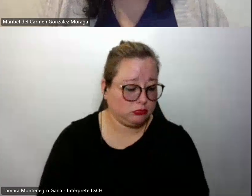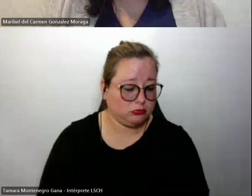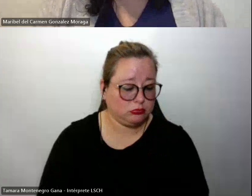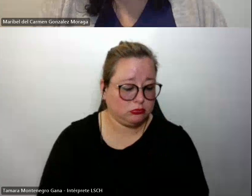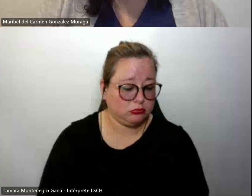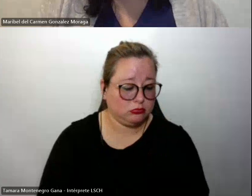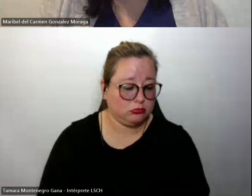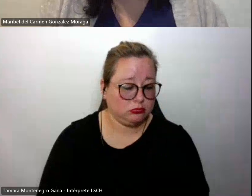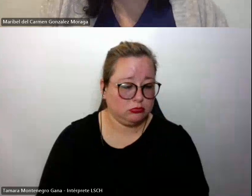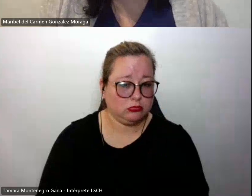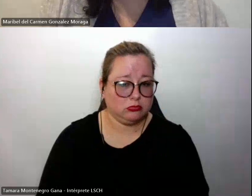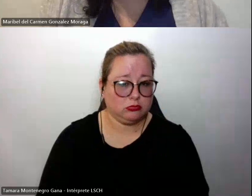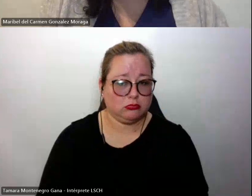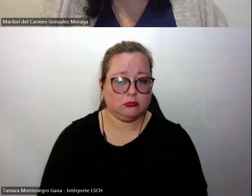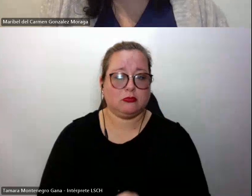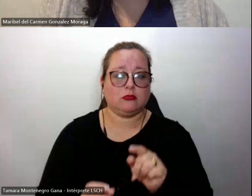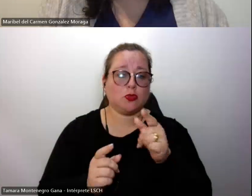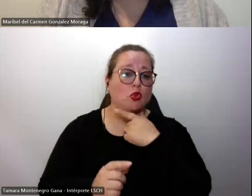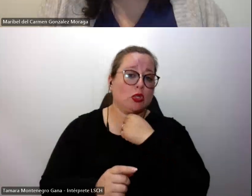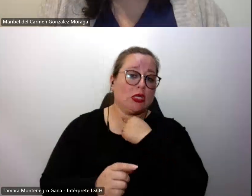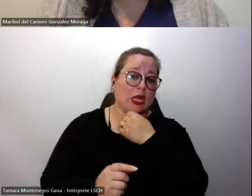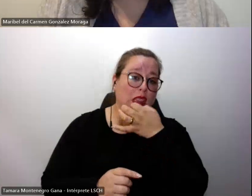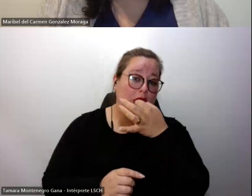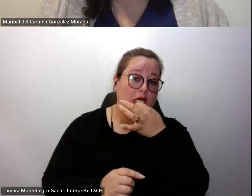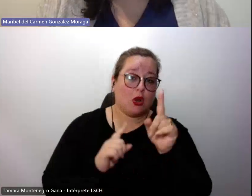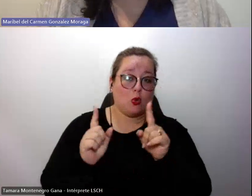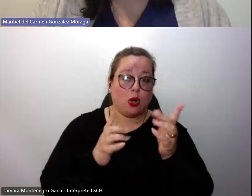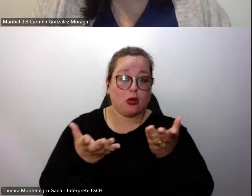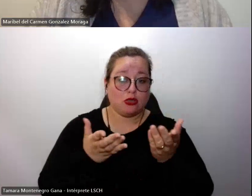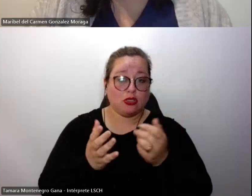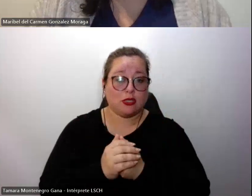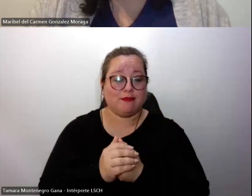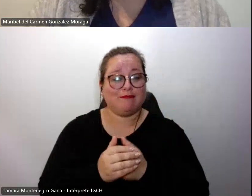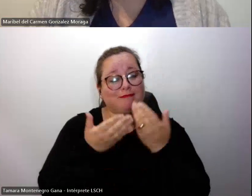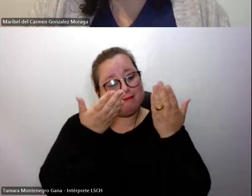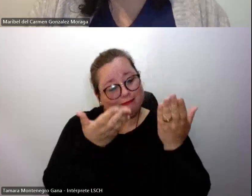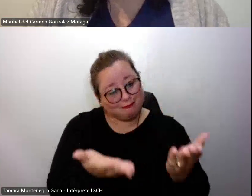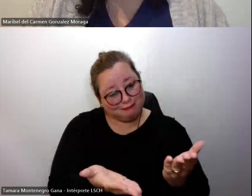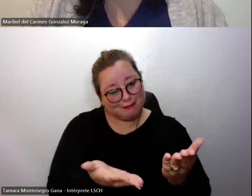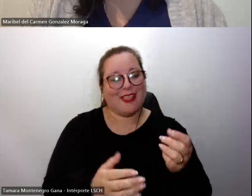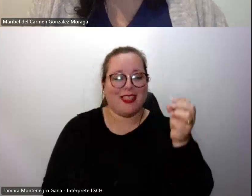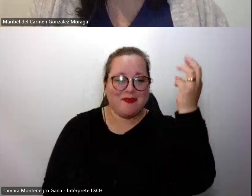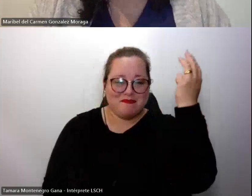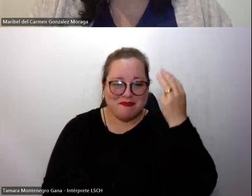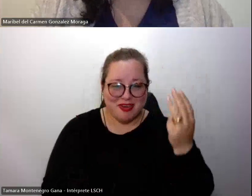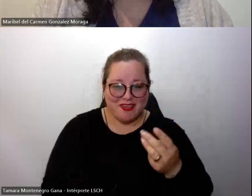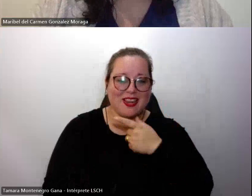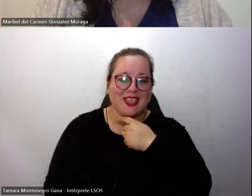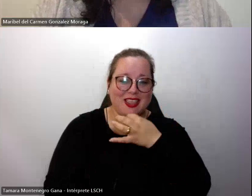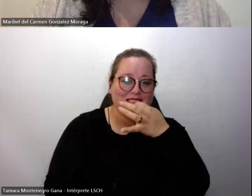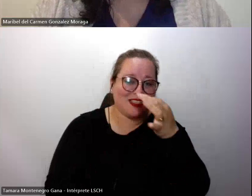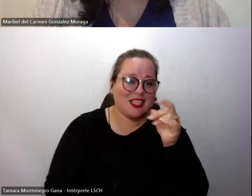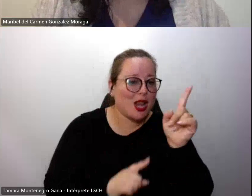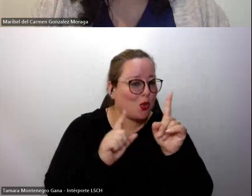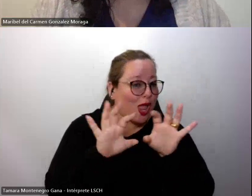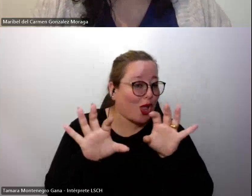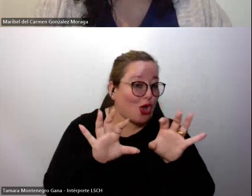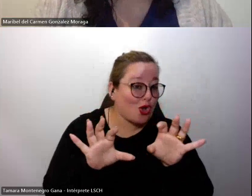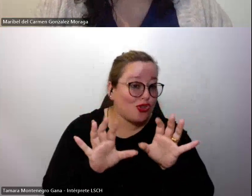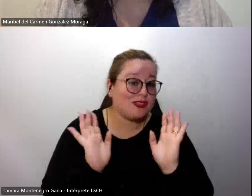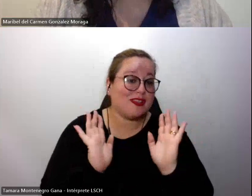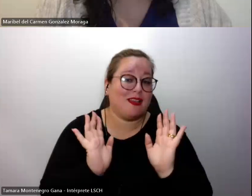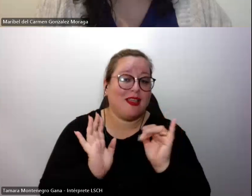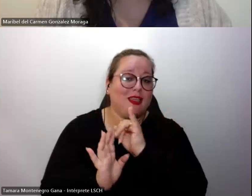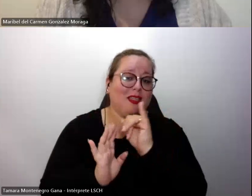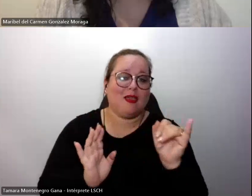quiere referirse todavía mientras alguna cosa. Te cedo la última palabra, si quieres redondear alguna frase clave y